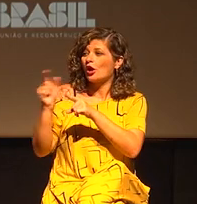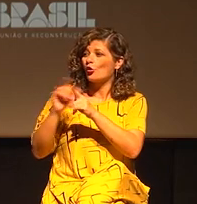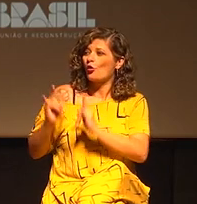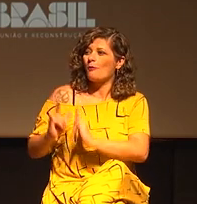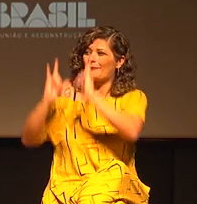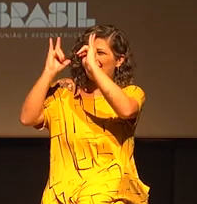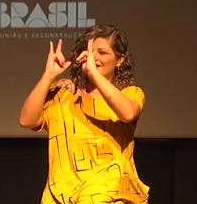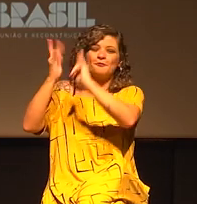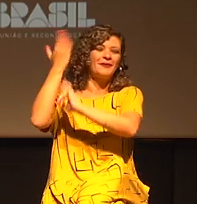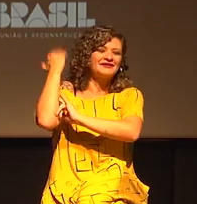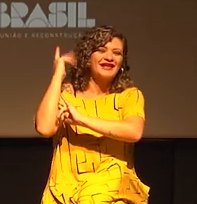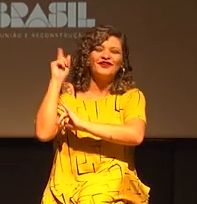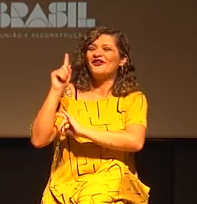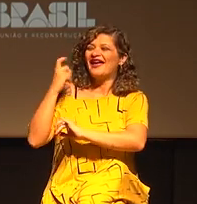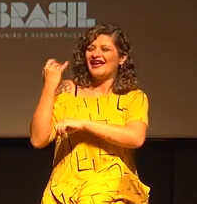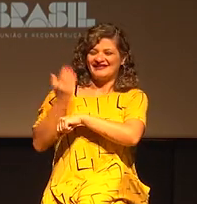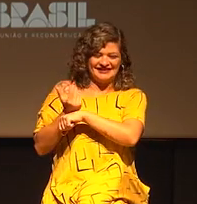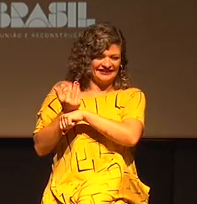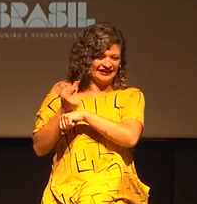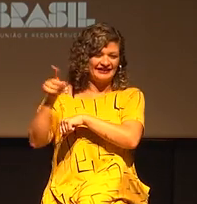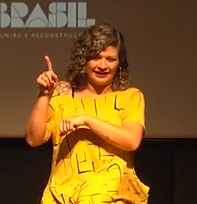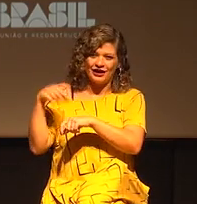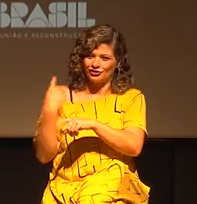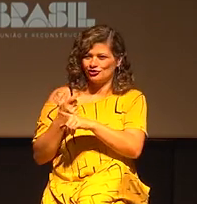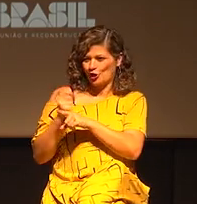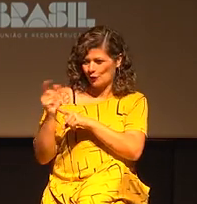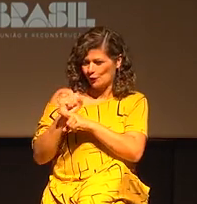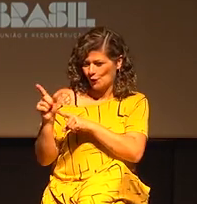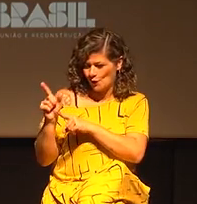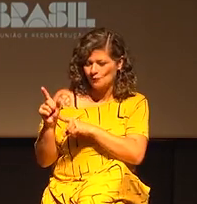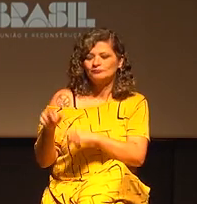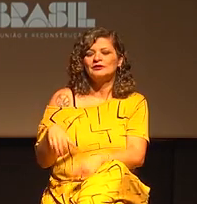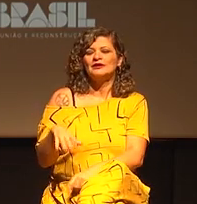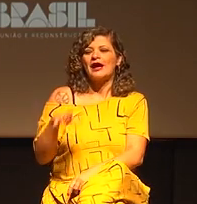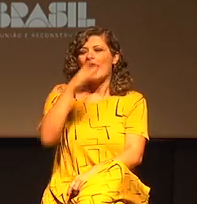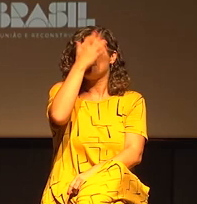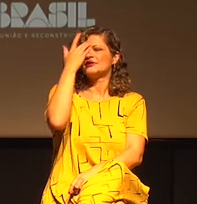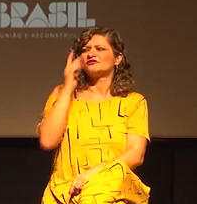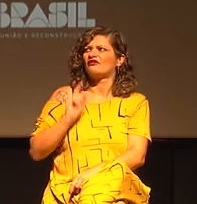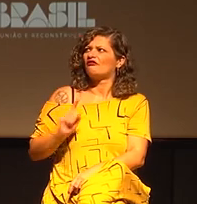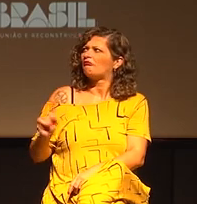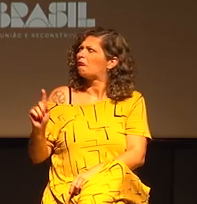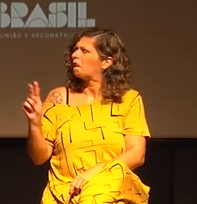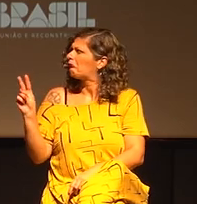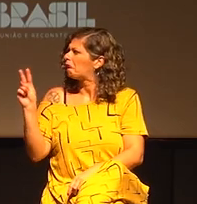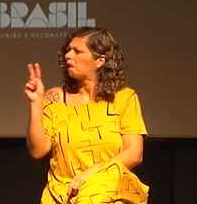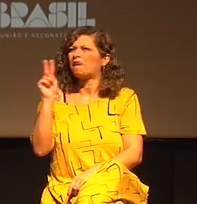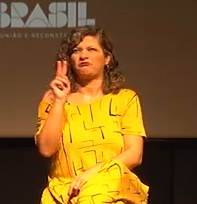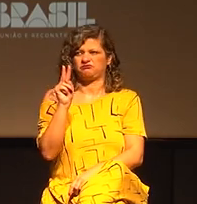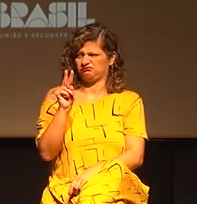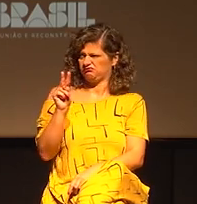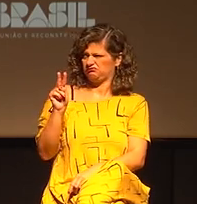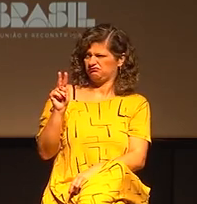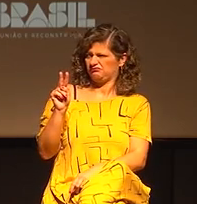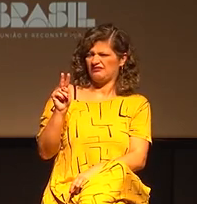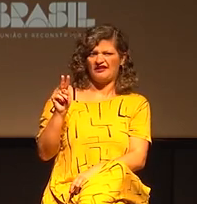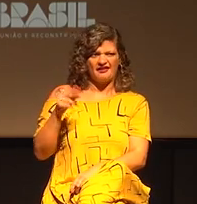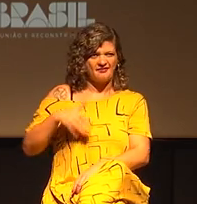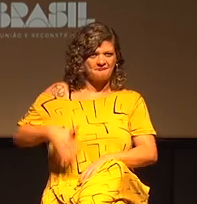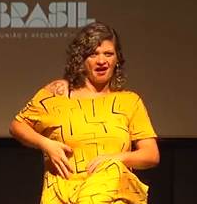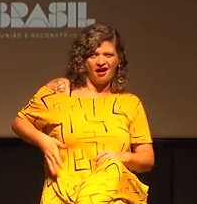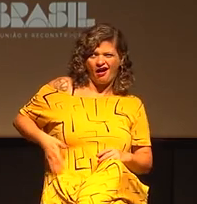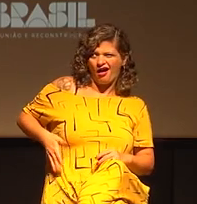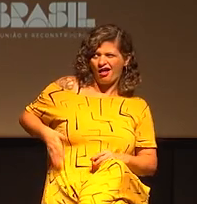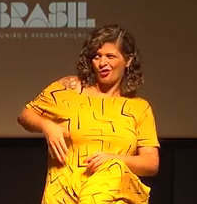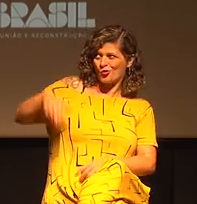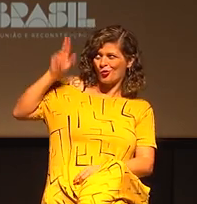Santander antes e E aí a galera entra e fala assim ah maloqueiro nunca entrou